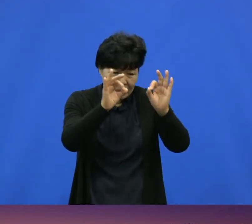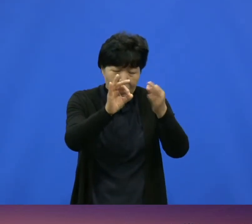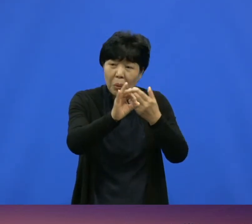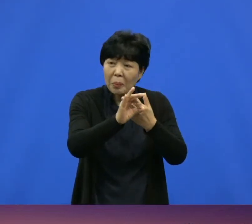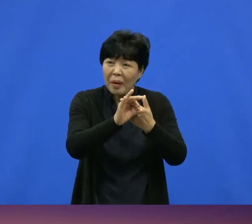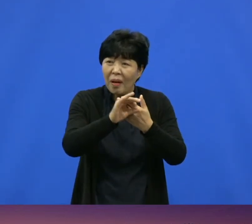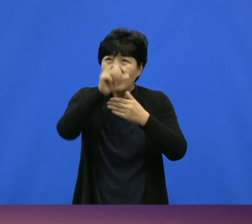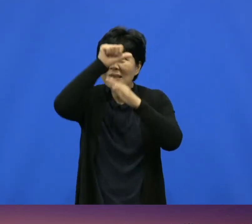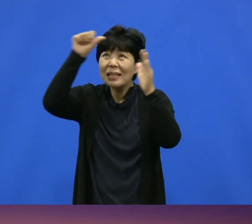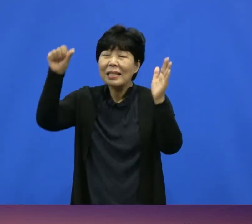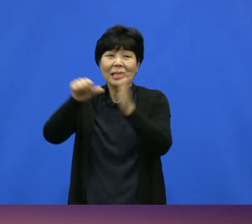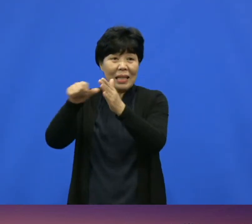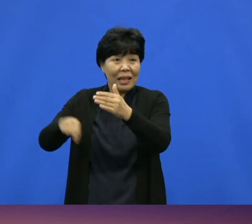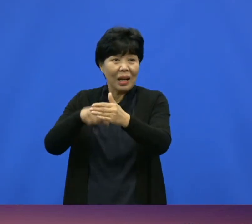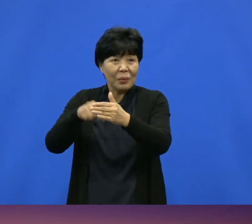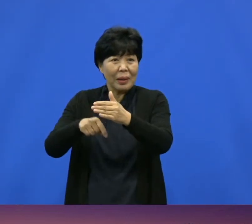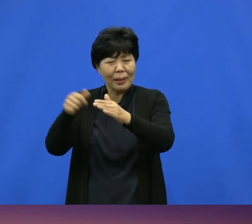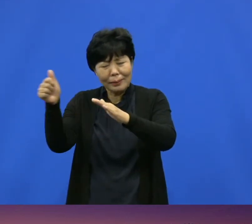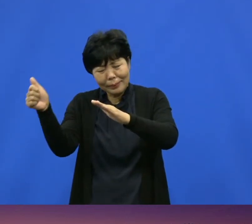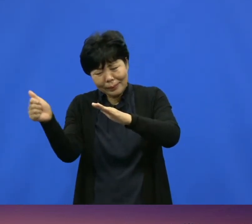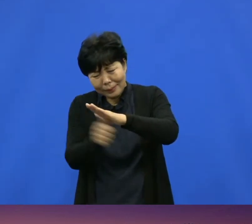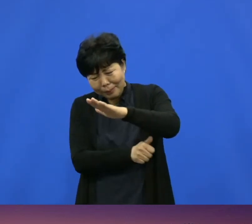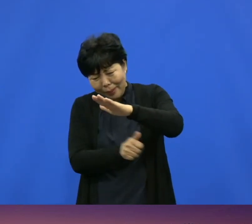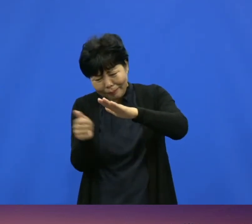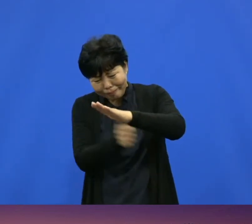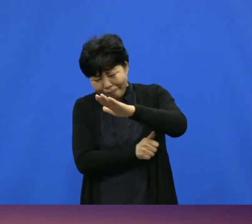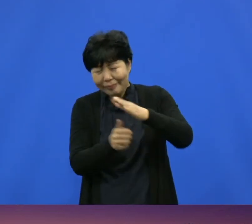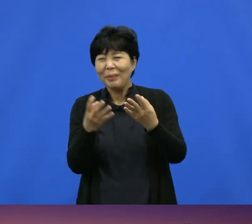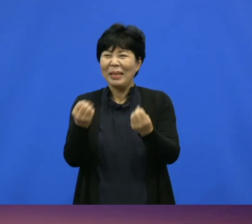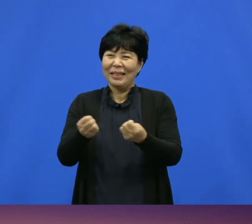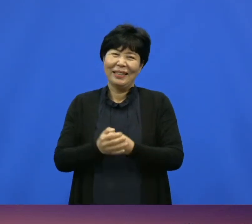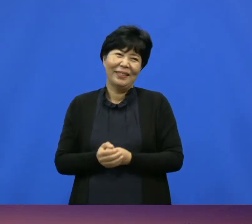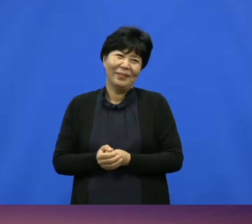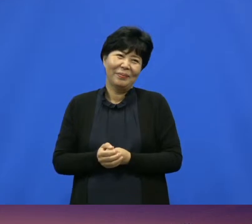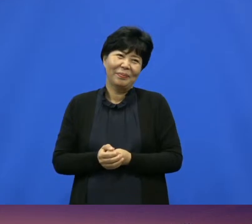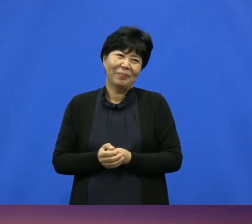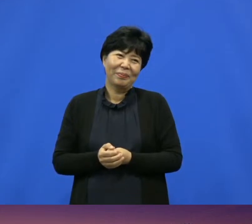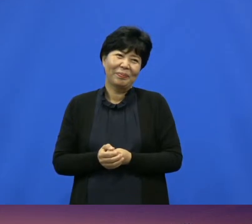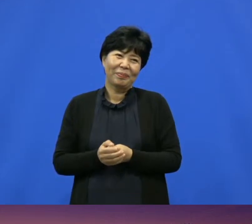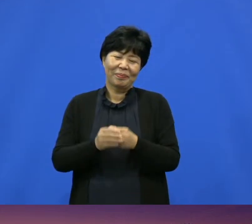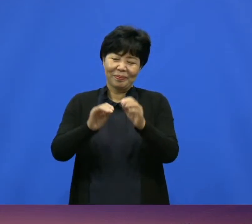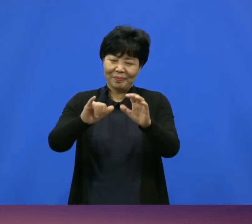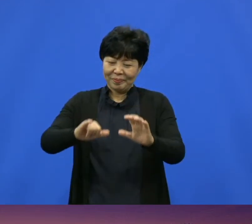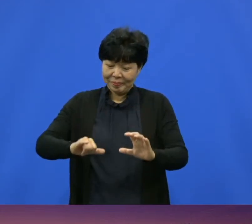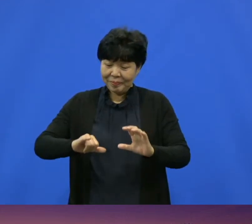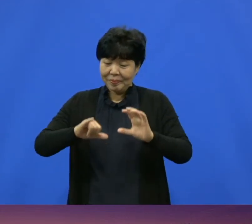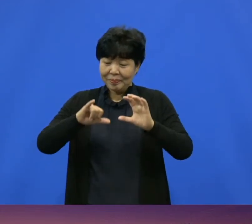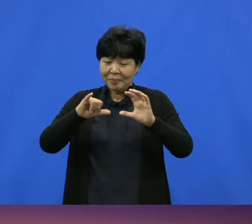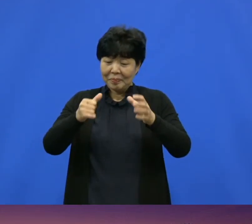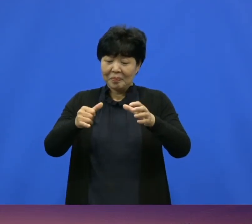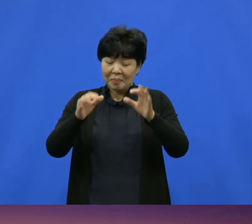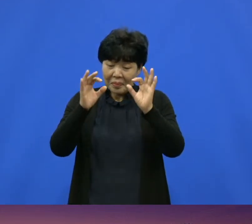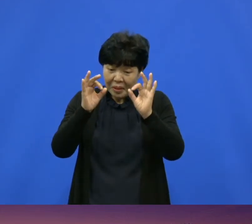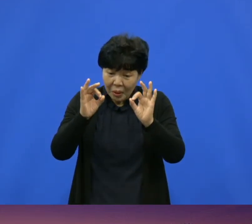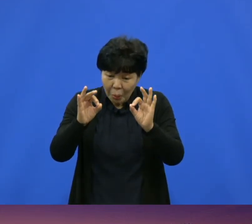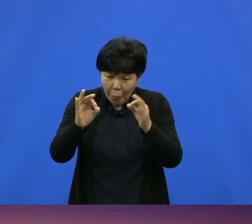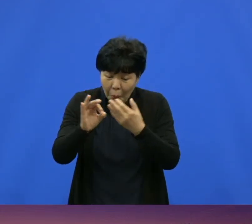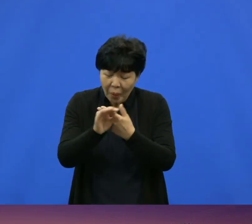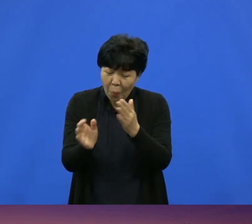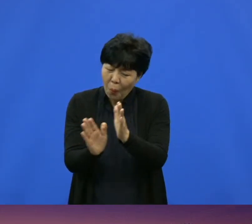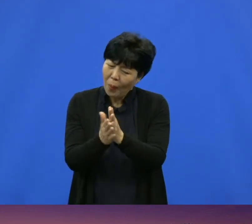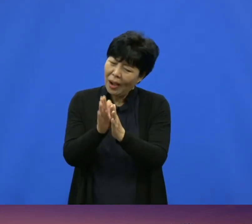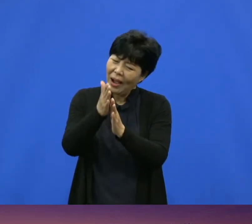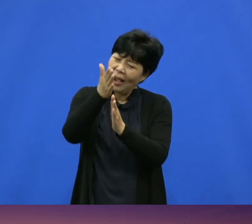성공보다 실패가 훨씬 더 많습니다. 우리 잘 생각해봐요. 세상 겉으로 보면 굉장히 화려해 보이고